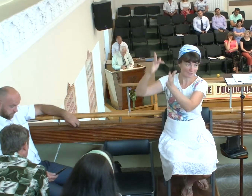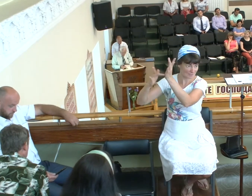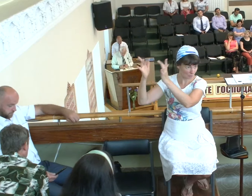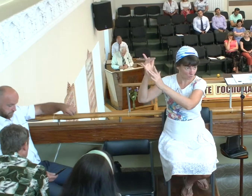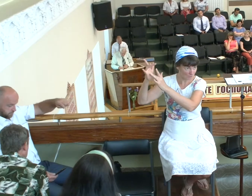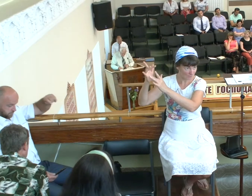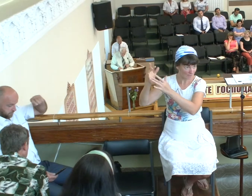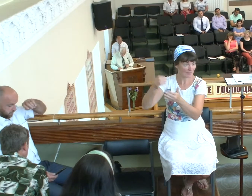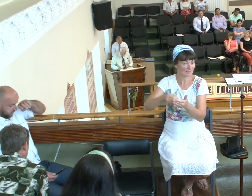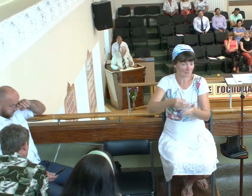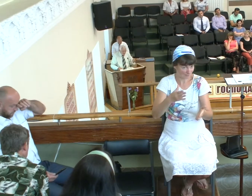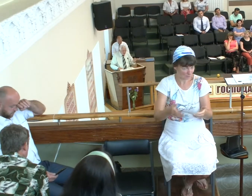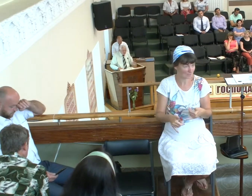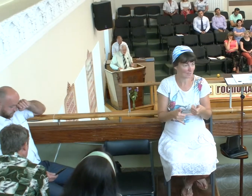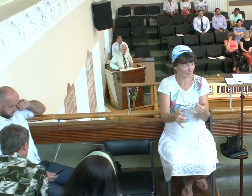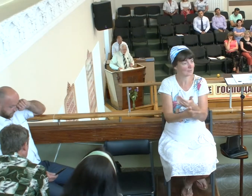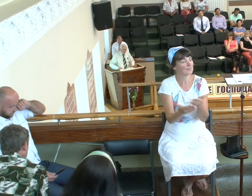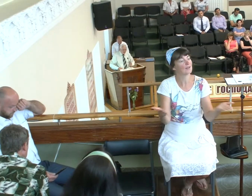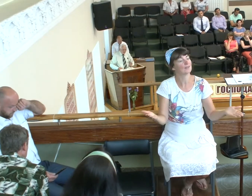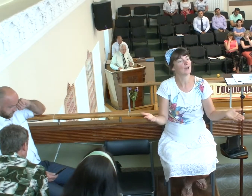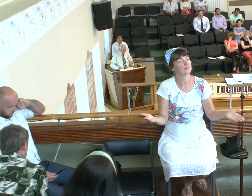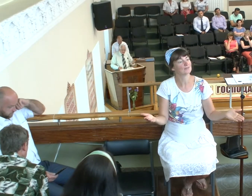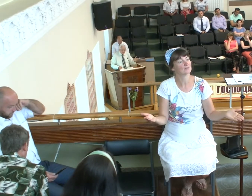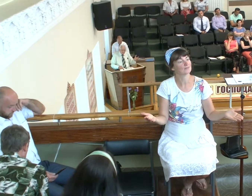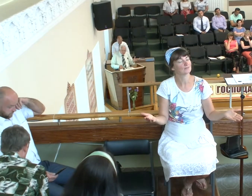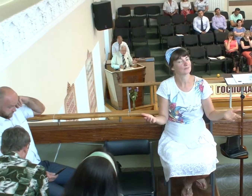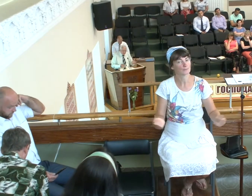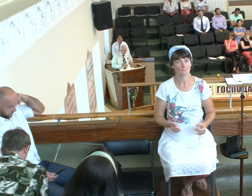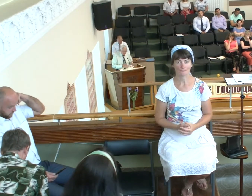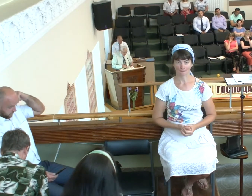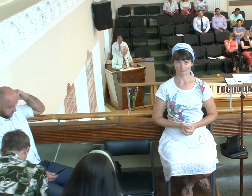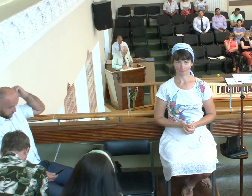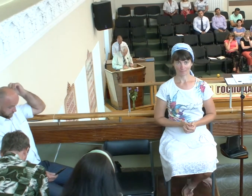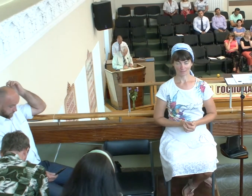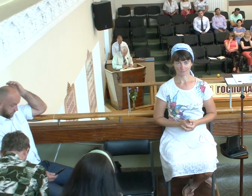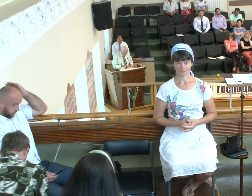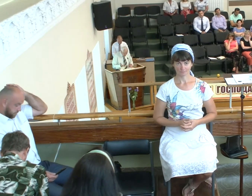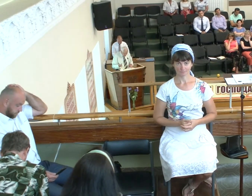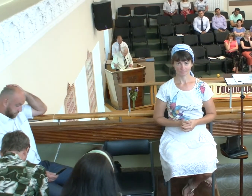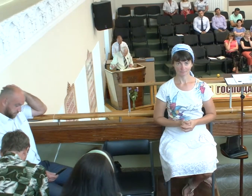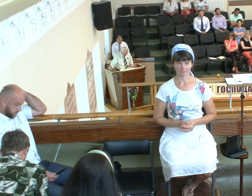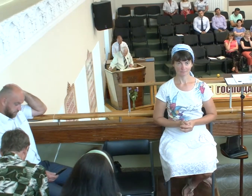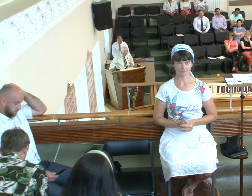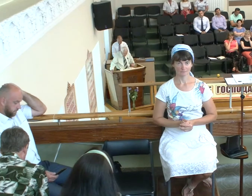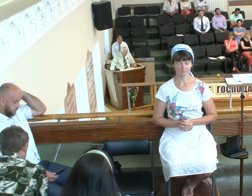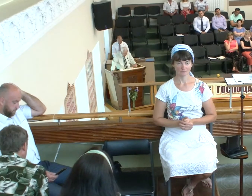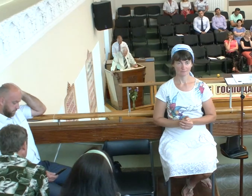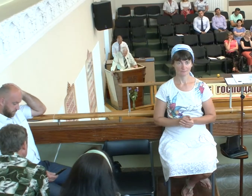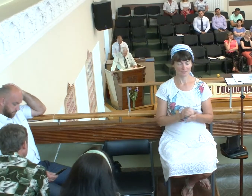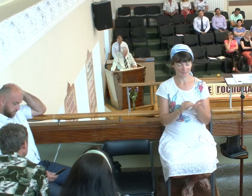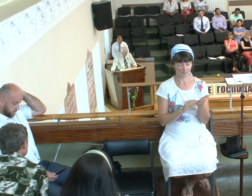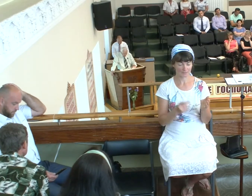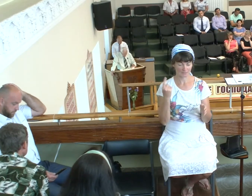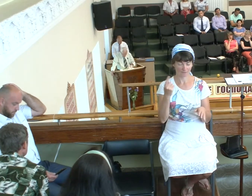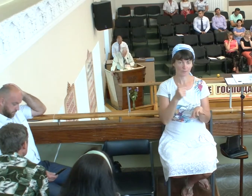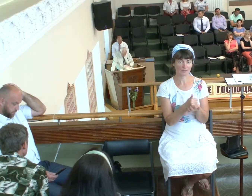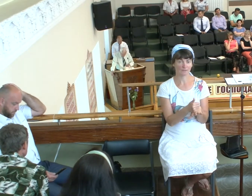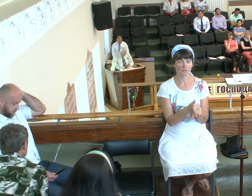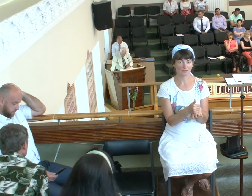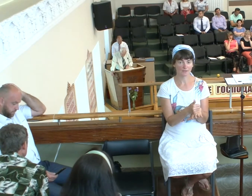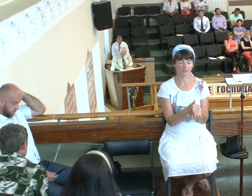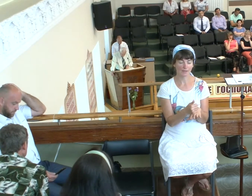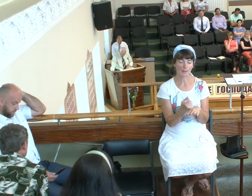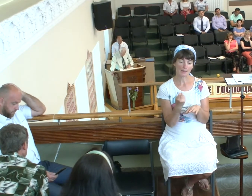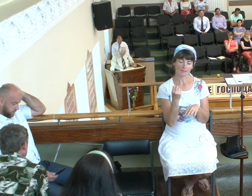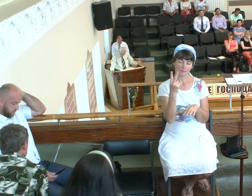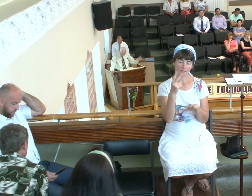Колоссянам, первой главе о Его качествах, то нас будут радовать эти качества. А здесь написано в первой главе